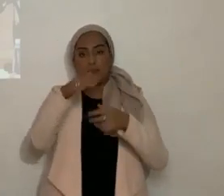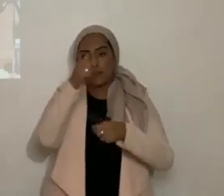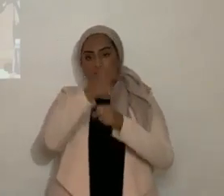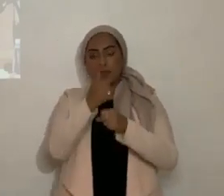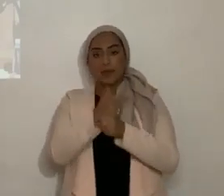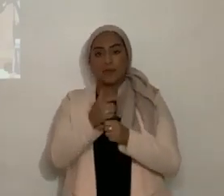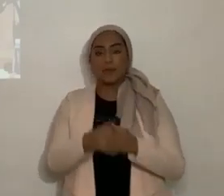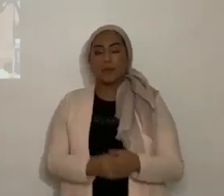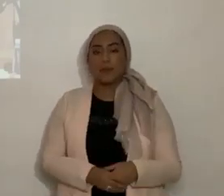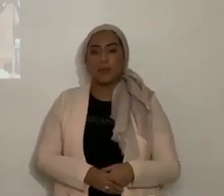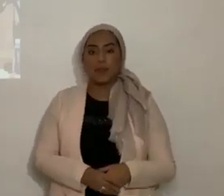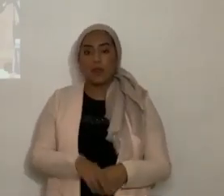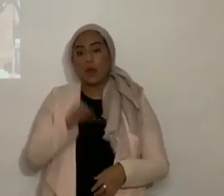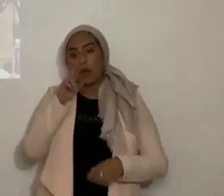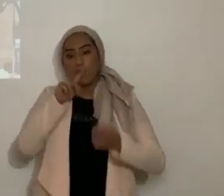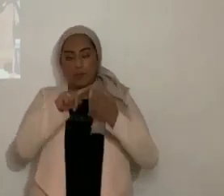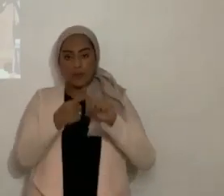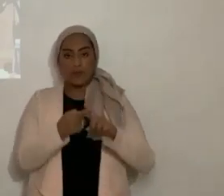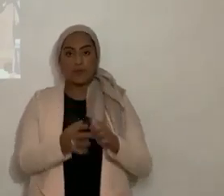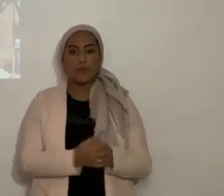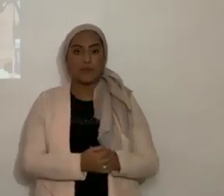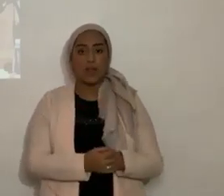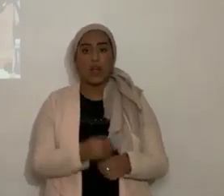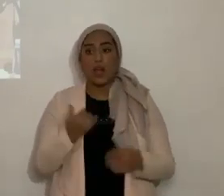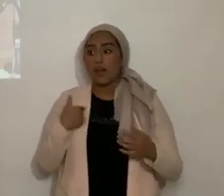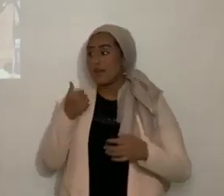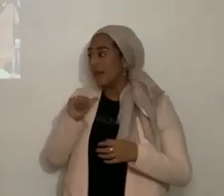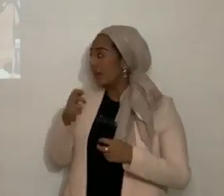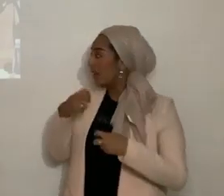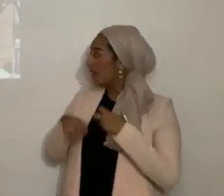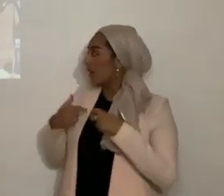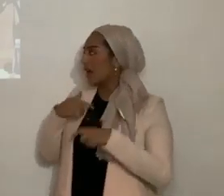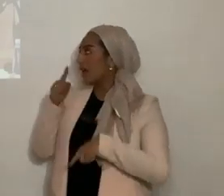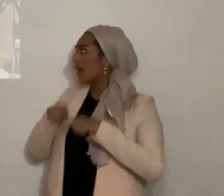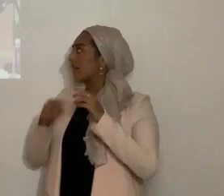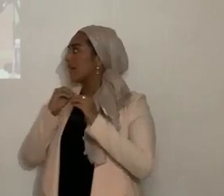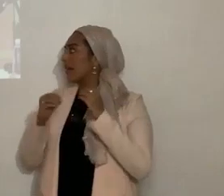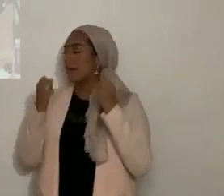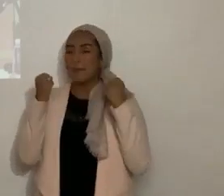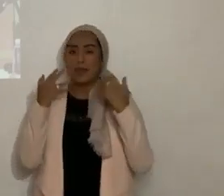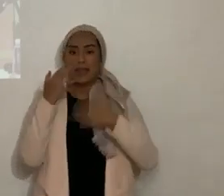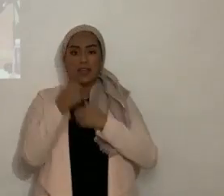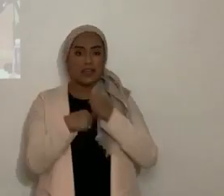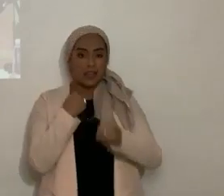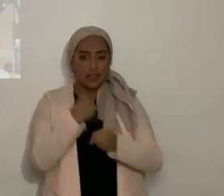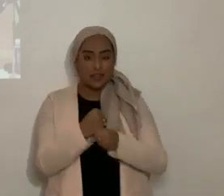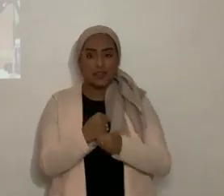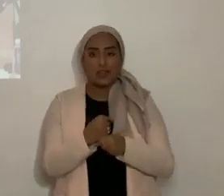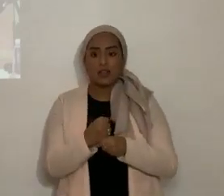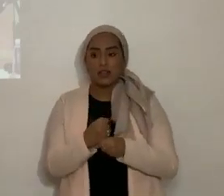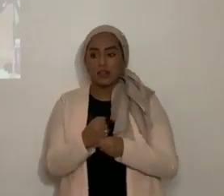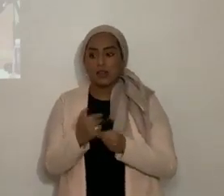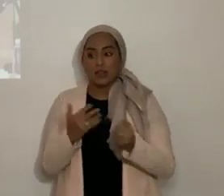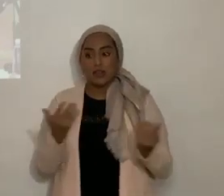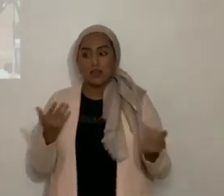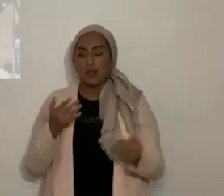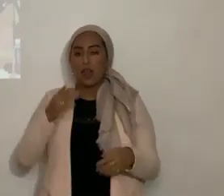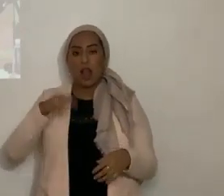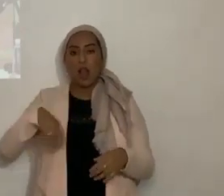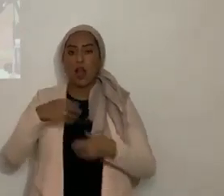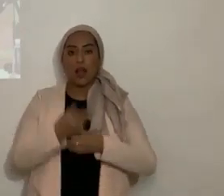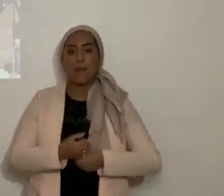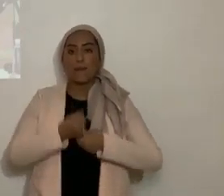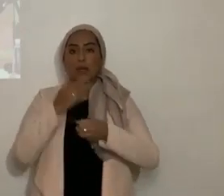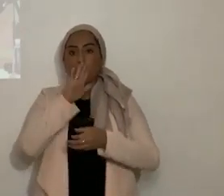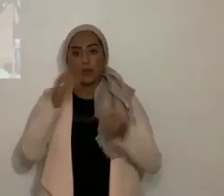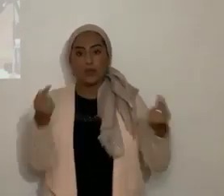amiga, o hermano inclusive. Tengo este problema que no he podido resolver desde hace muchos años. Tengo este otro problema. No has confesado